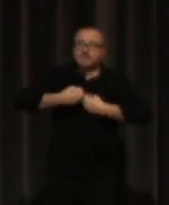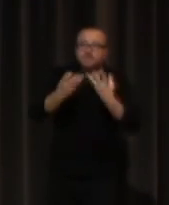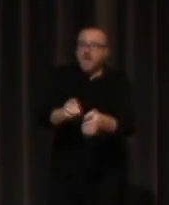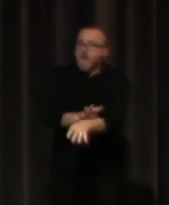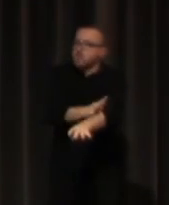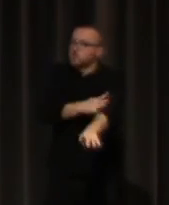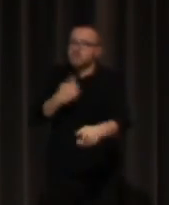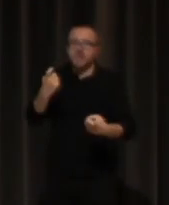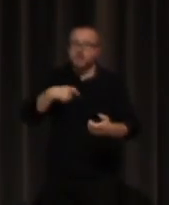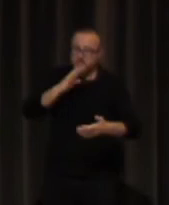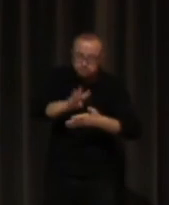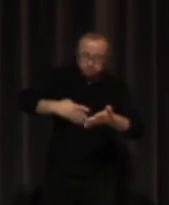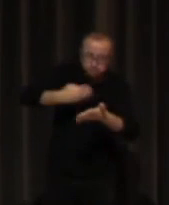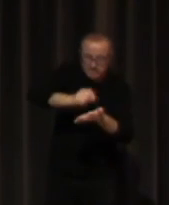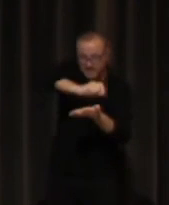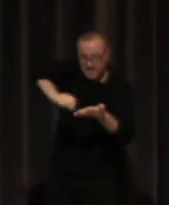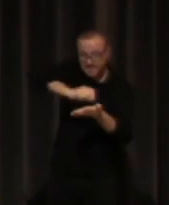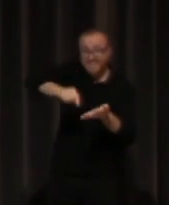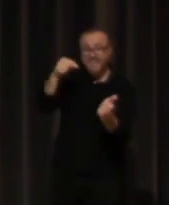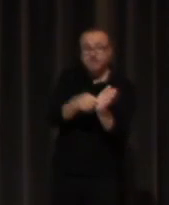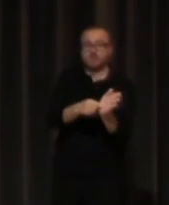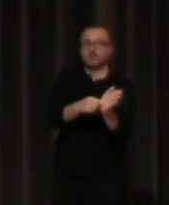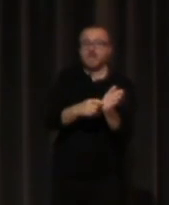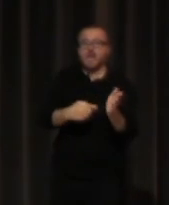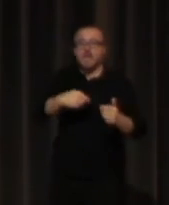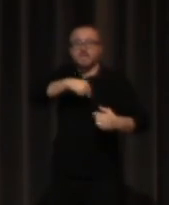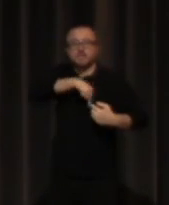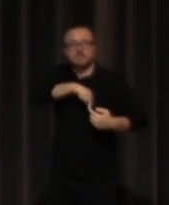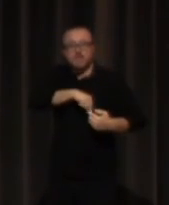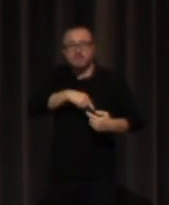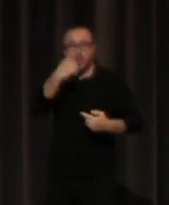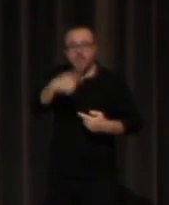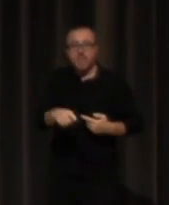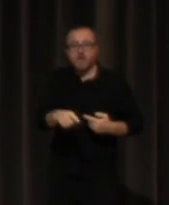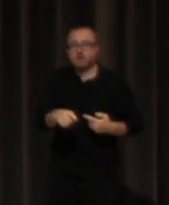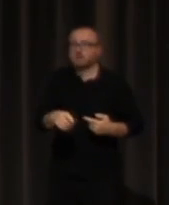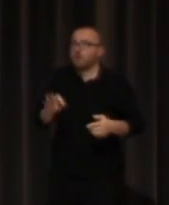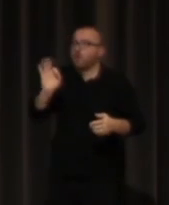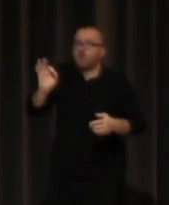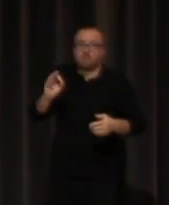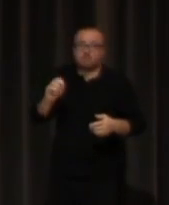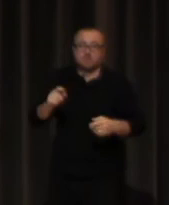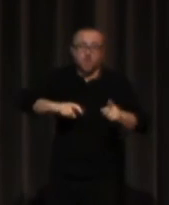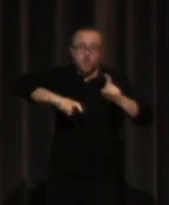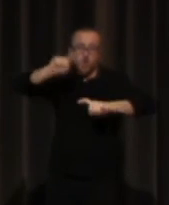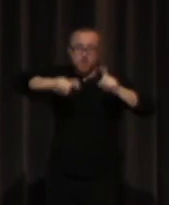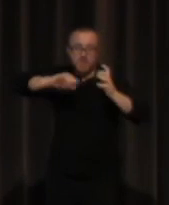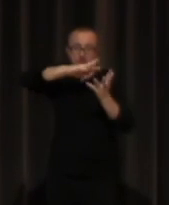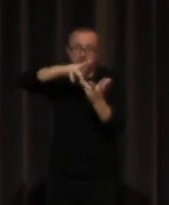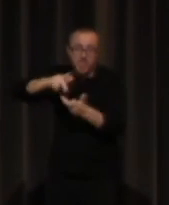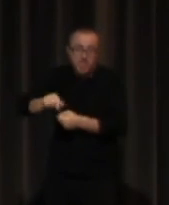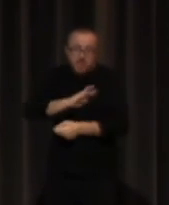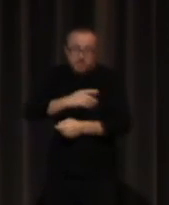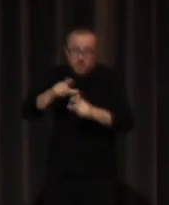deixar-ho escrit, gravat, anotat, i siguin sentiments amorosos o la comptabilitat de la seva empresa, que anava tan bé, és